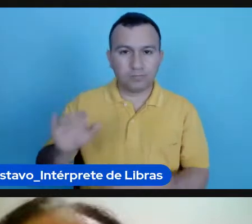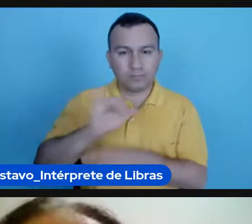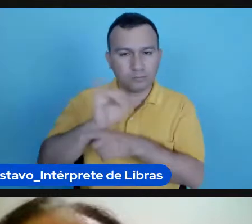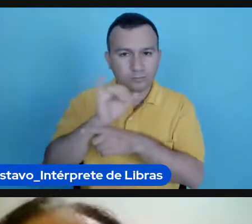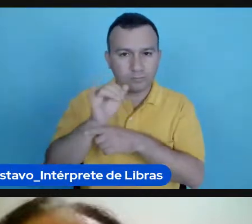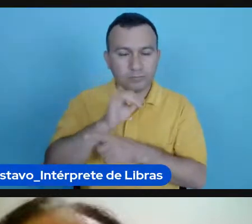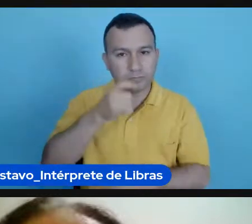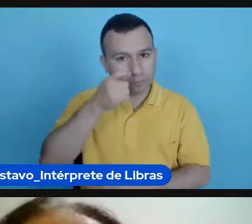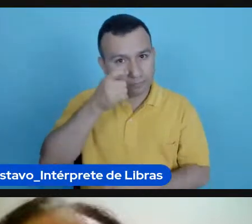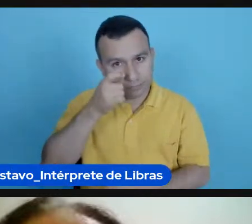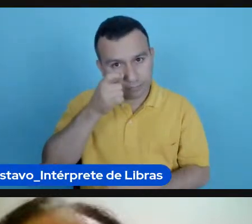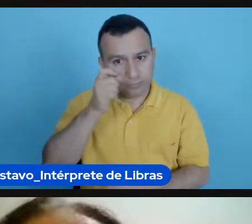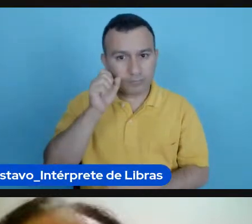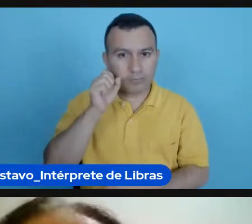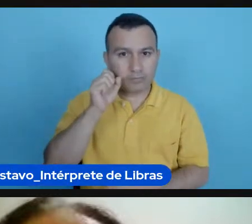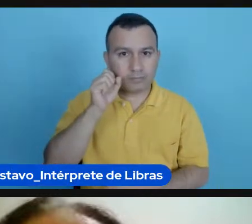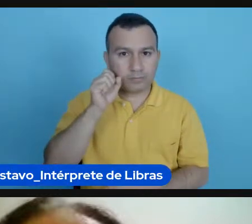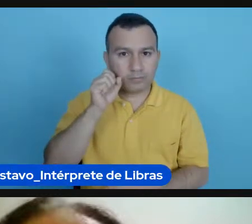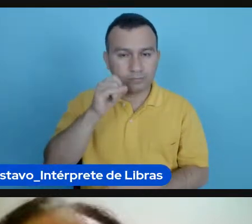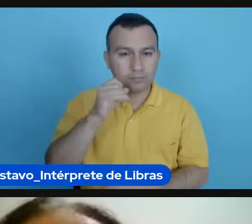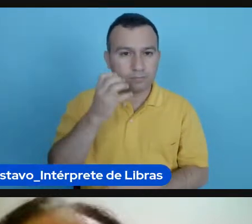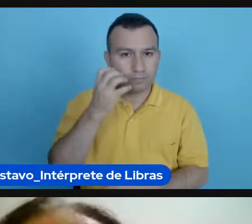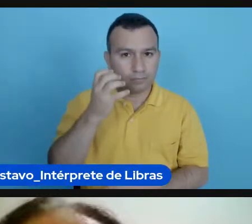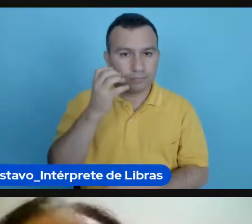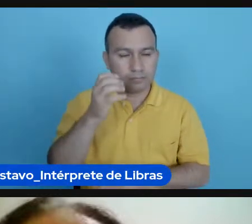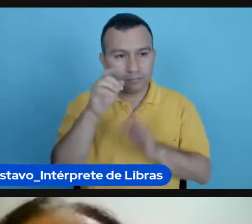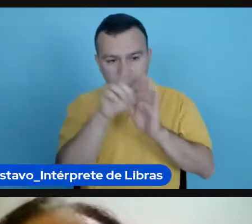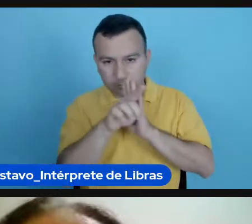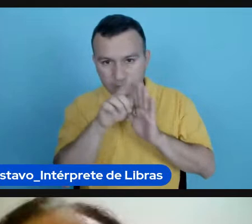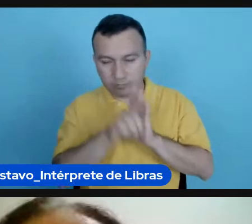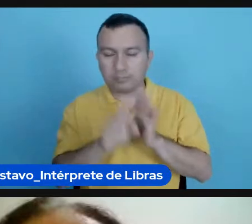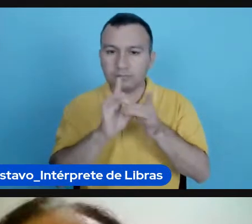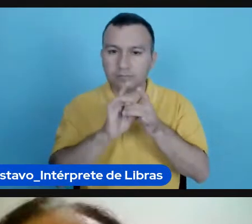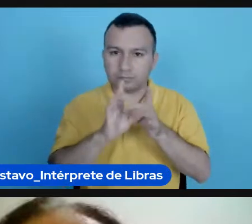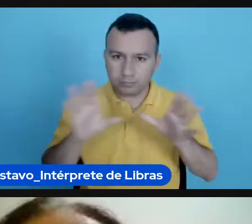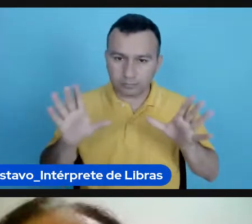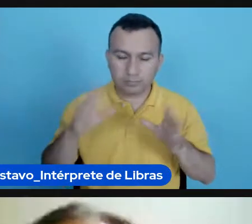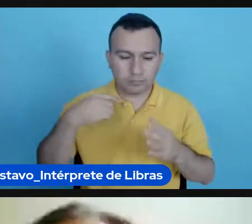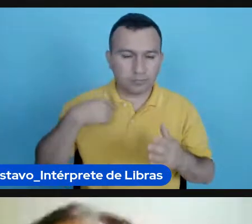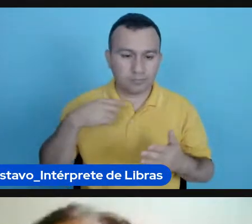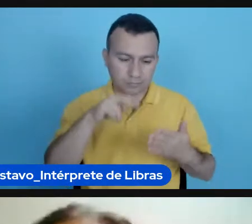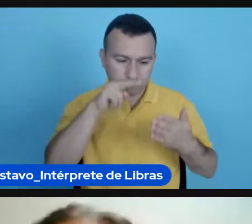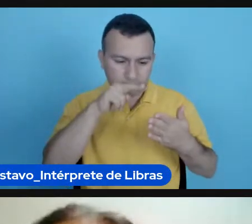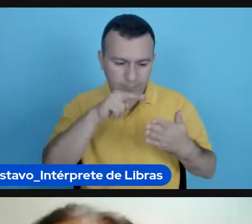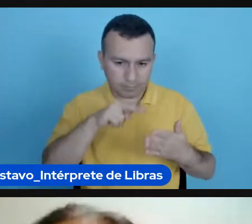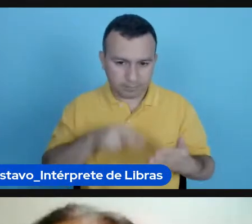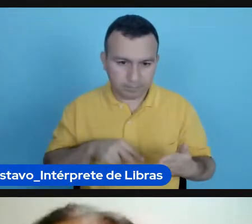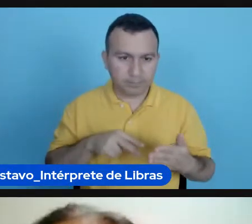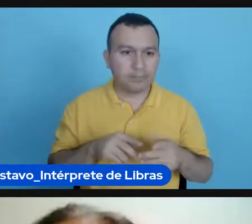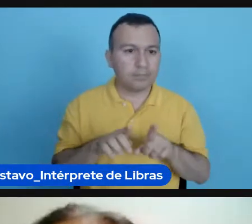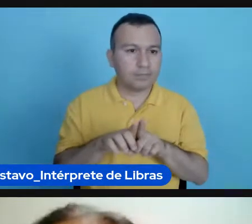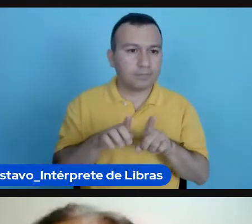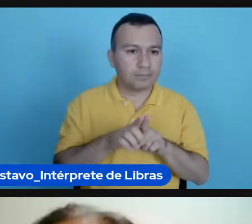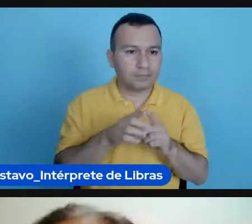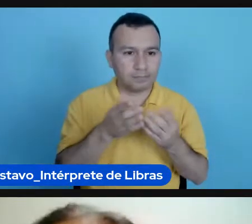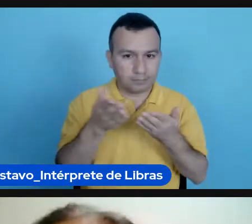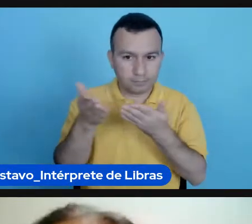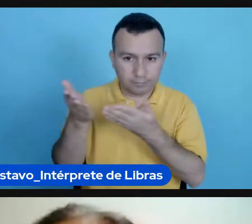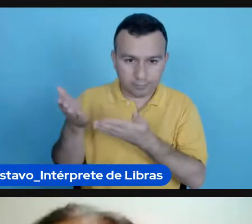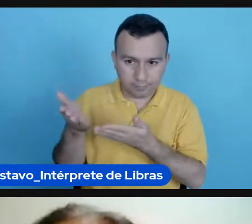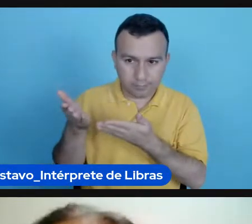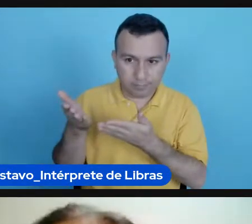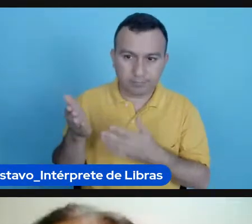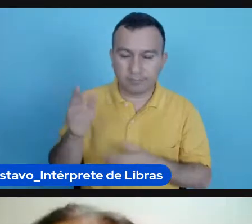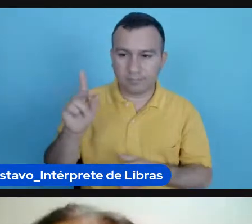é só mandar lá que a gente lê aqui. E eu também gostaria de passar a palavra para o Paulo, para ele contribuir também.